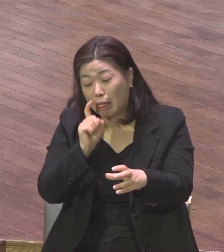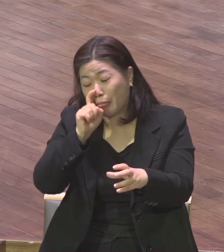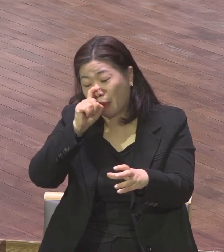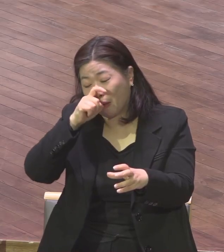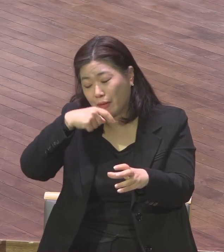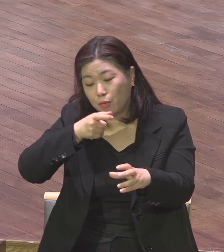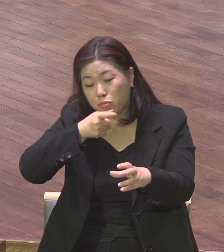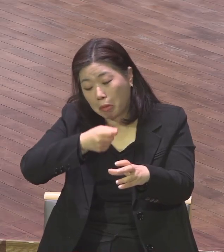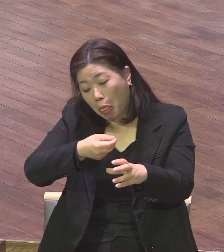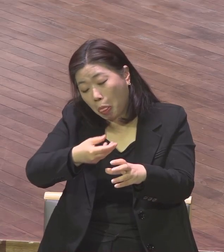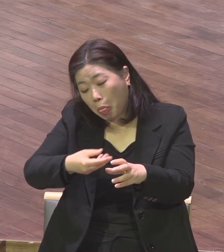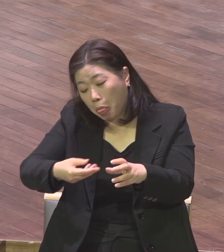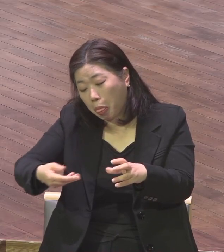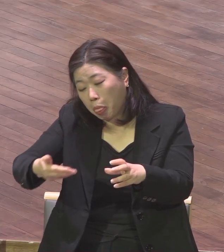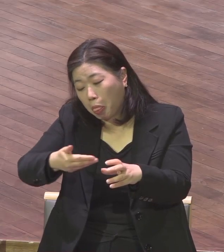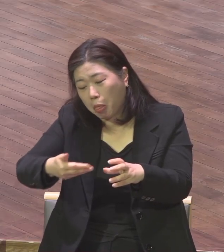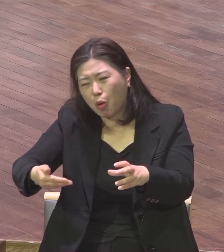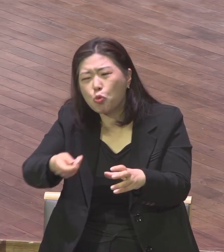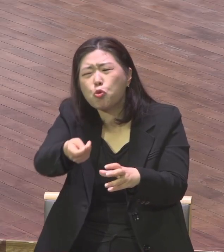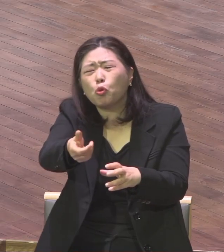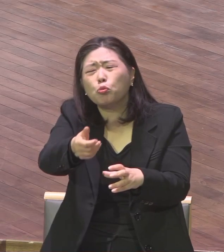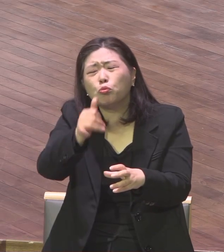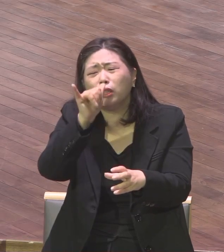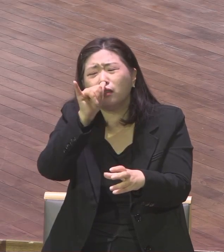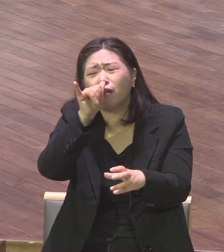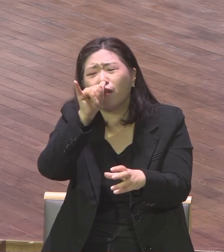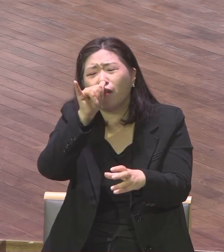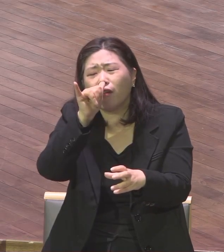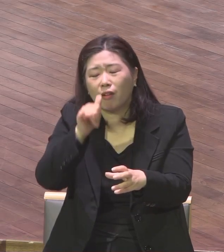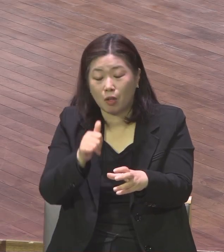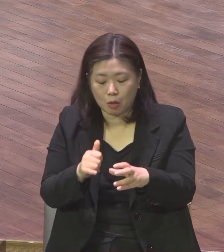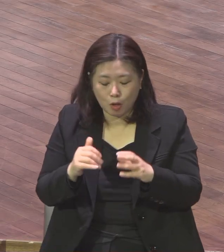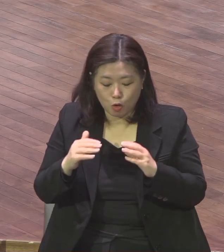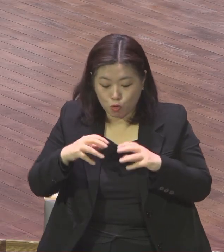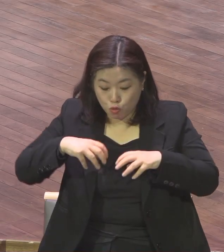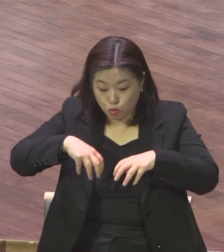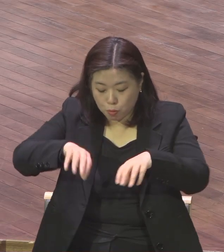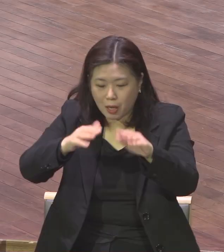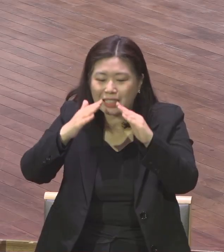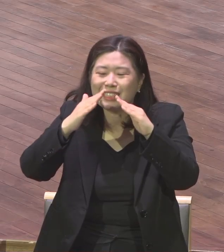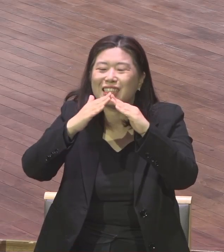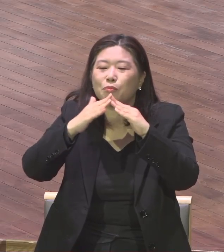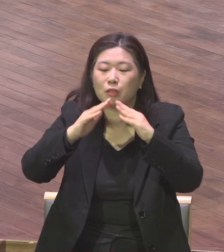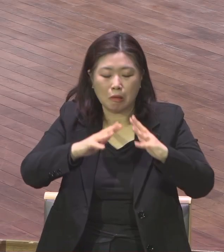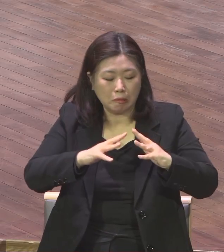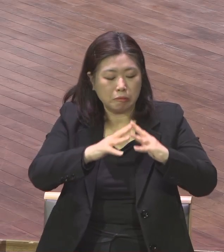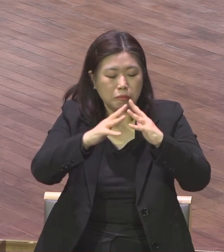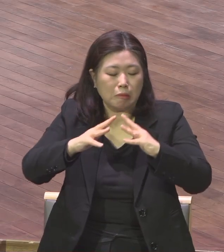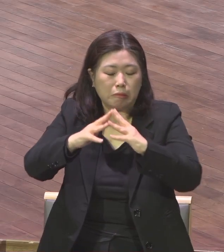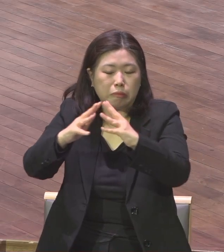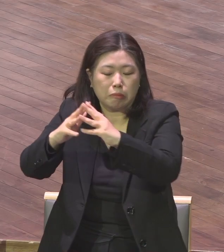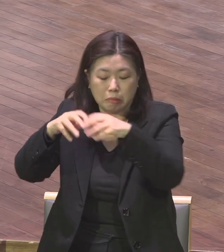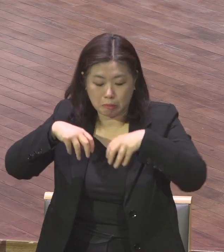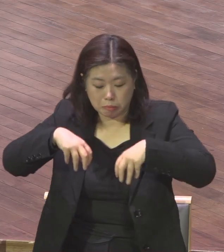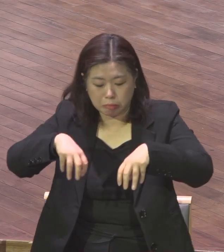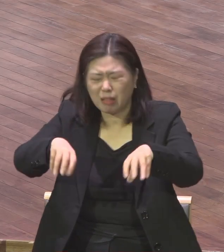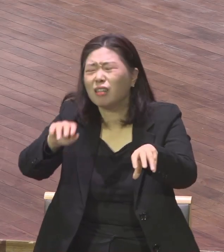그러더라. 집은 어떠냐? 자기들이 지었대. 한동대 나왔어요. 그리고